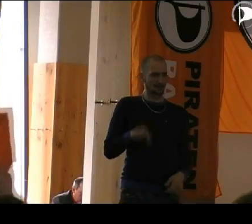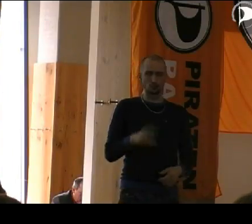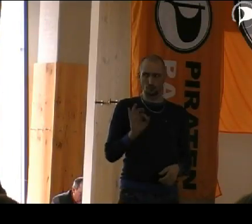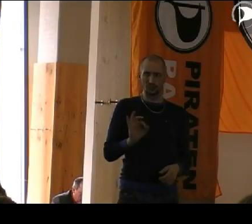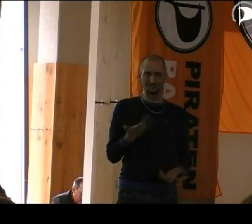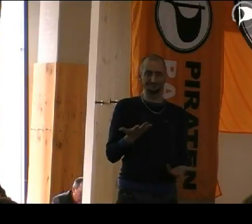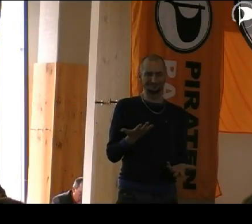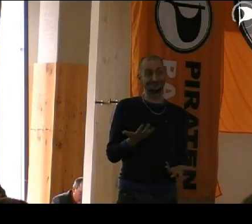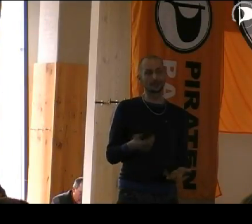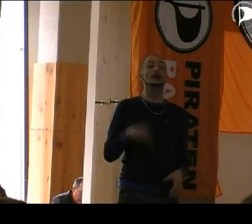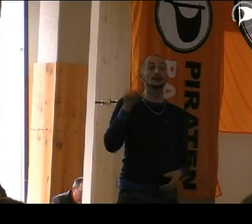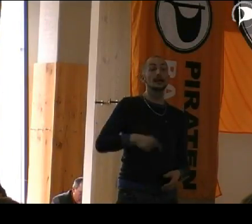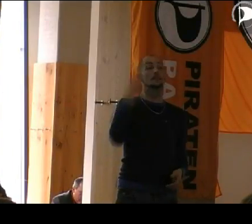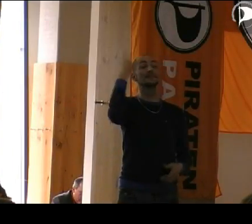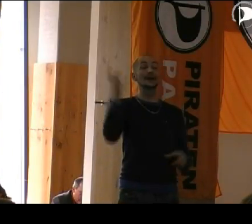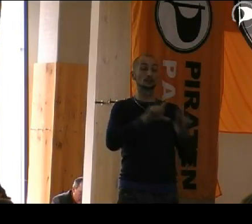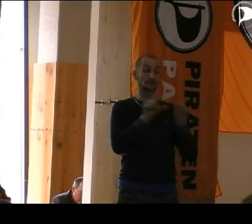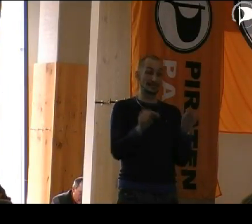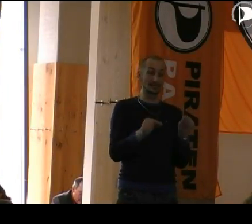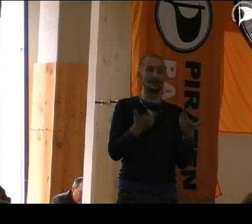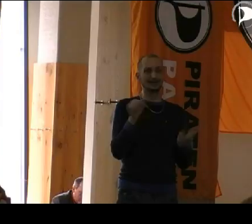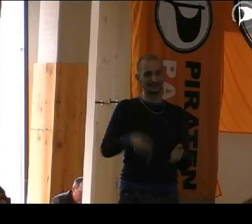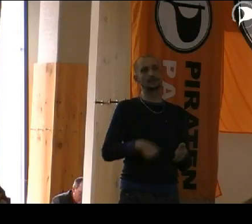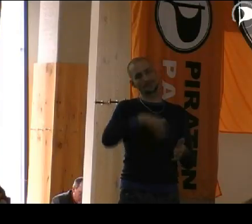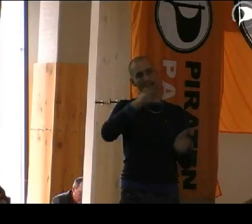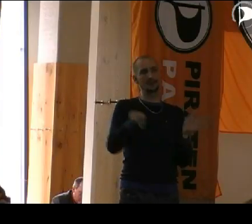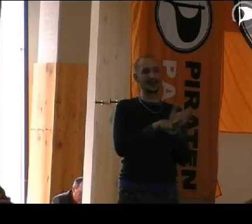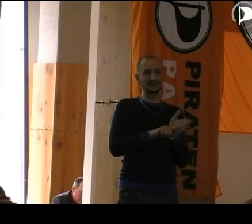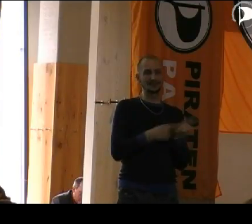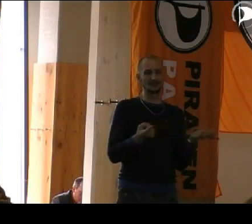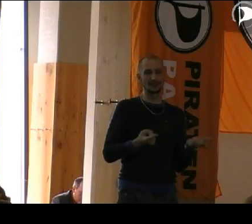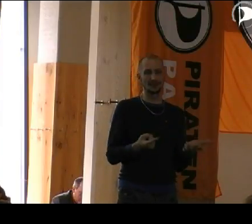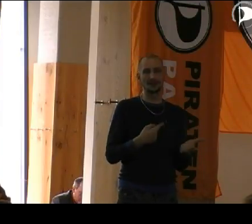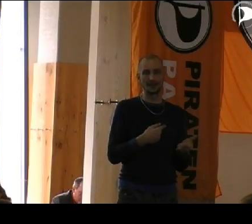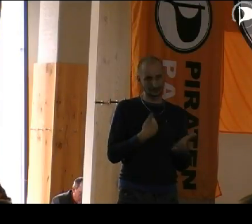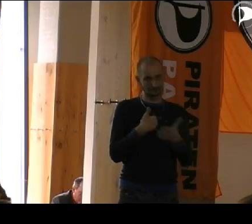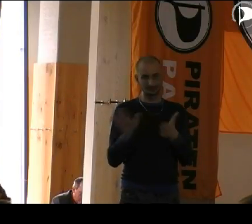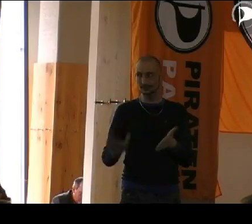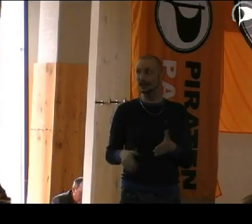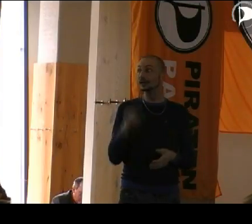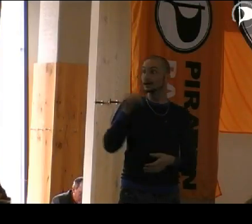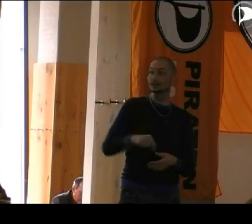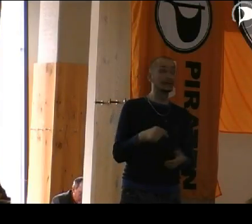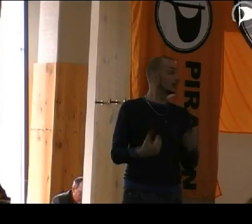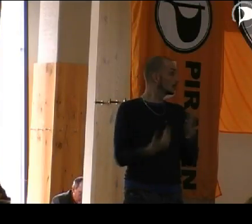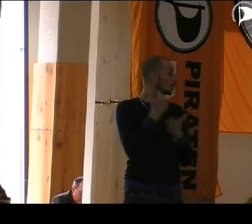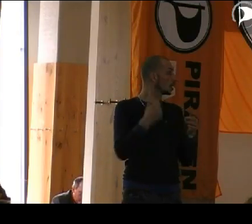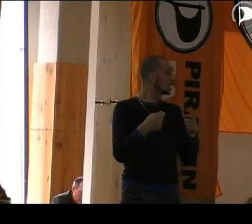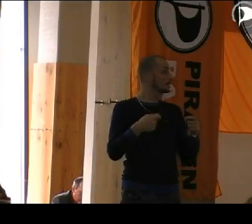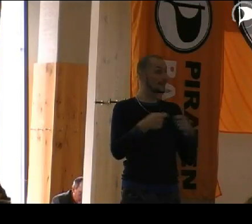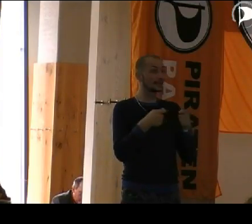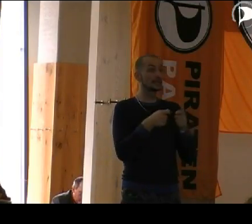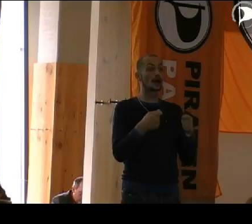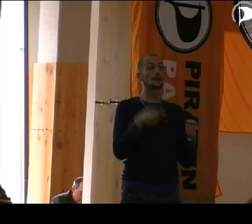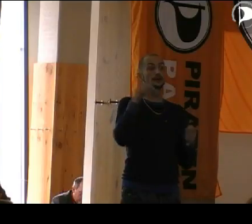es war ein spiel wie negativ ich habe gar nicht die befürchtung dass neue mitglieder von debatte abhängig